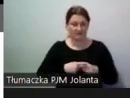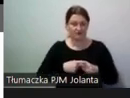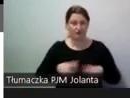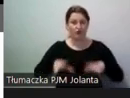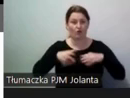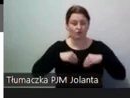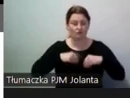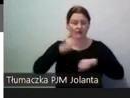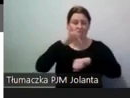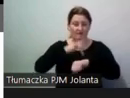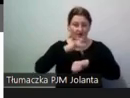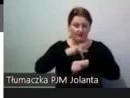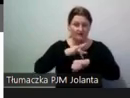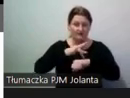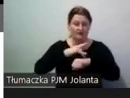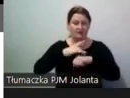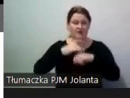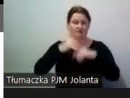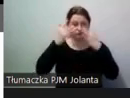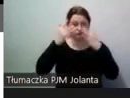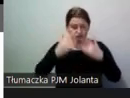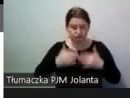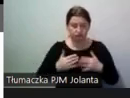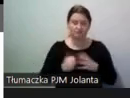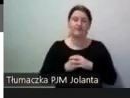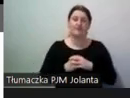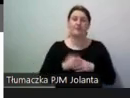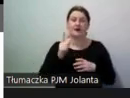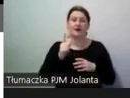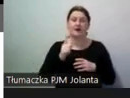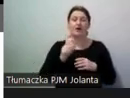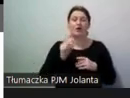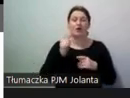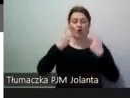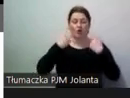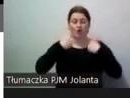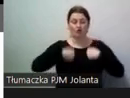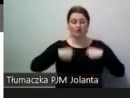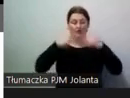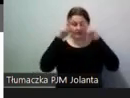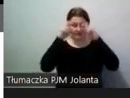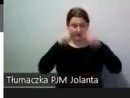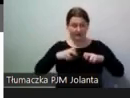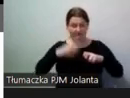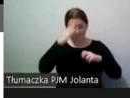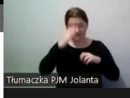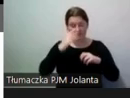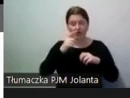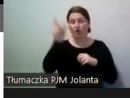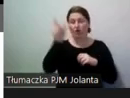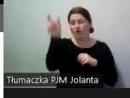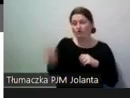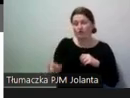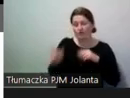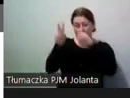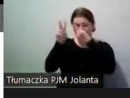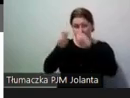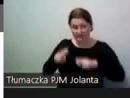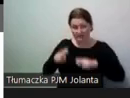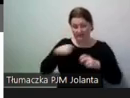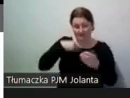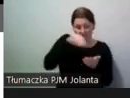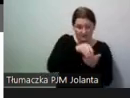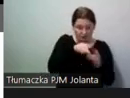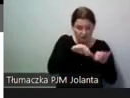go, o czym za chwileczkę będę mówiła. Natomiast diagnosta może być bezpieczny, że dane osoby badanej, które wpisze,